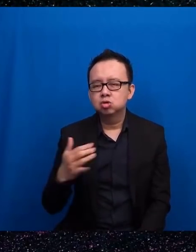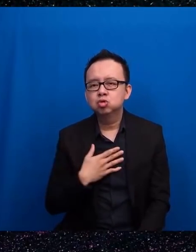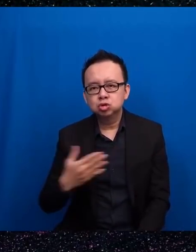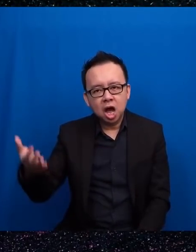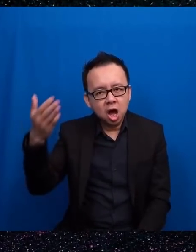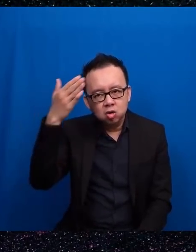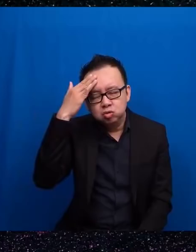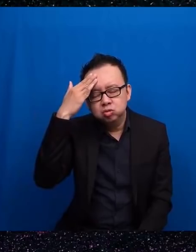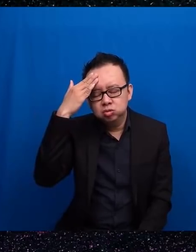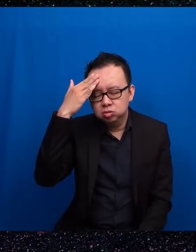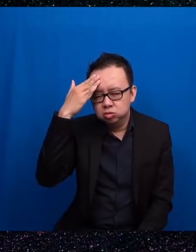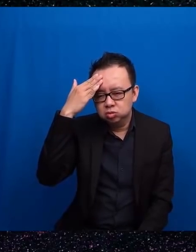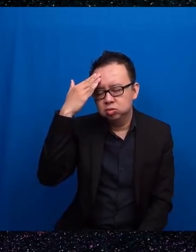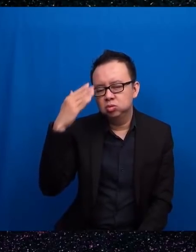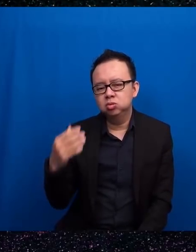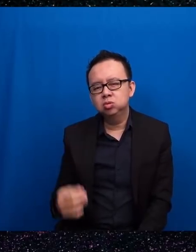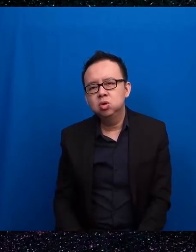Yang ku tahu